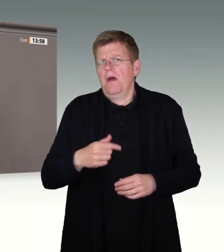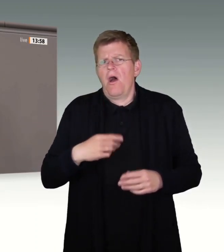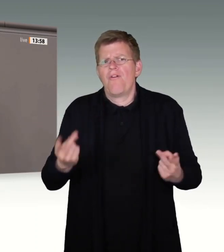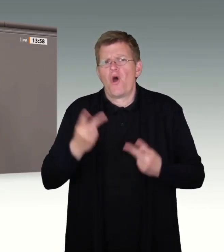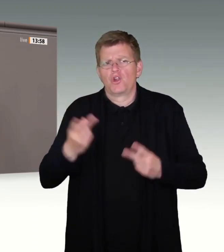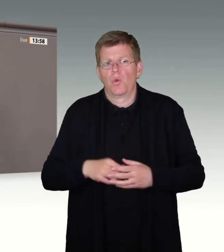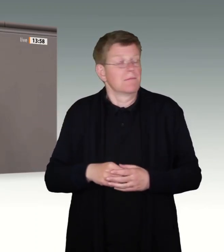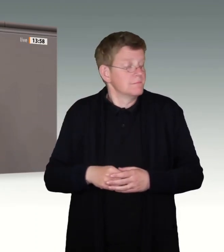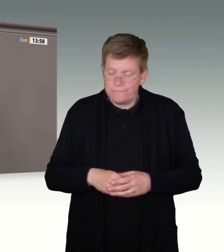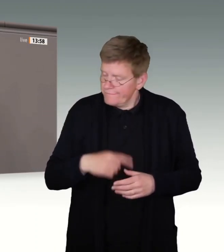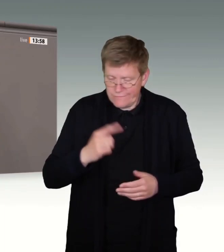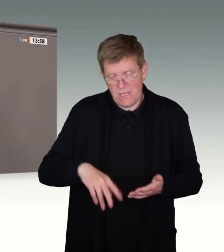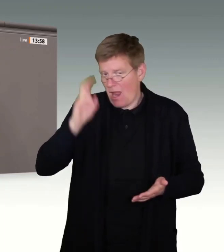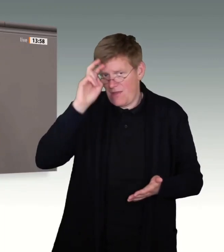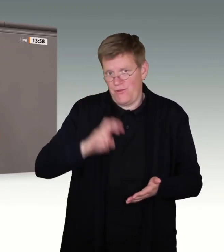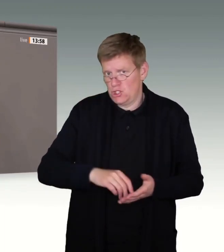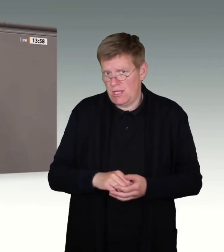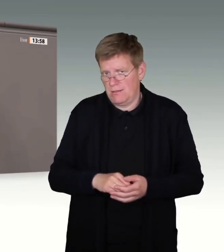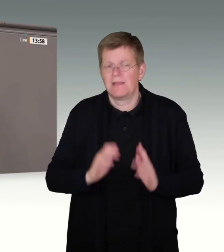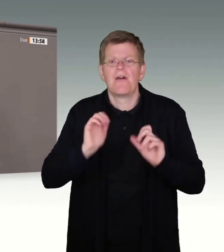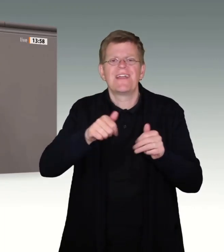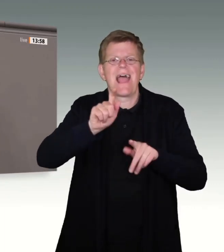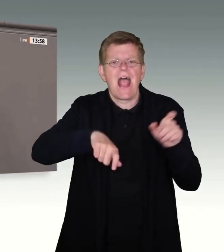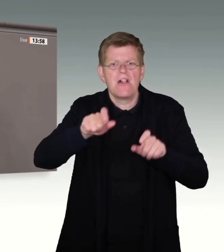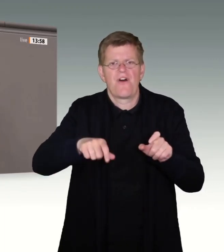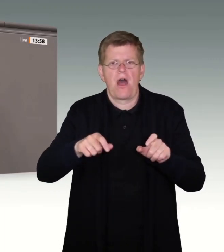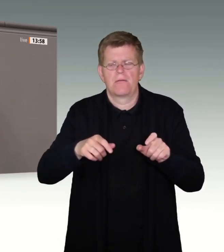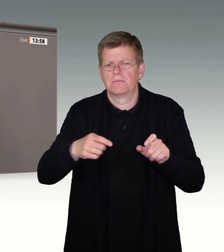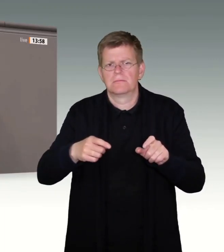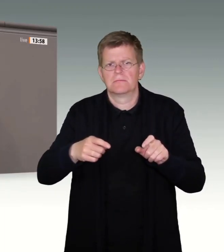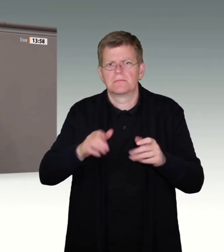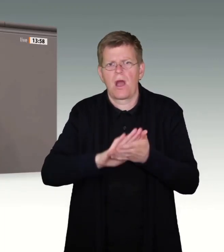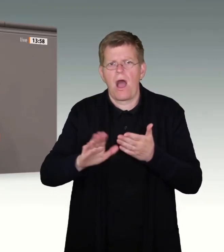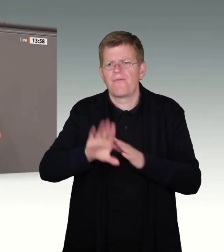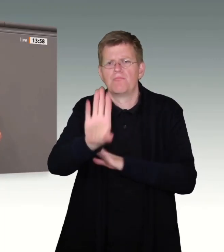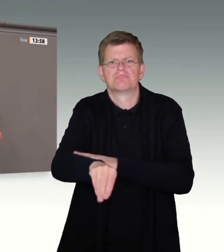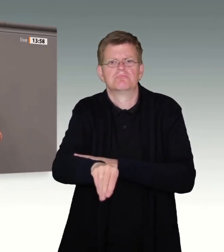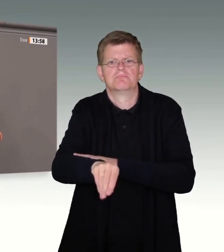zu. Wir lassen auch nicht zu, dass sie die Helferinnen und Helfer diskreditieren und mundtot machen.